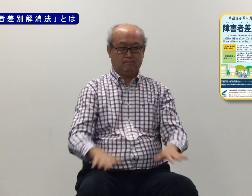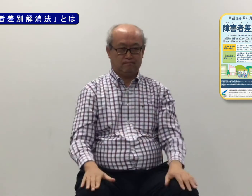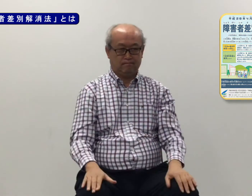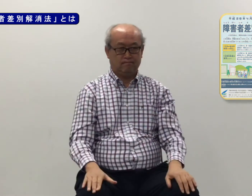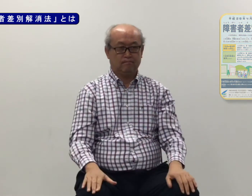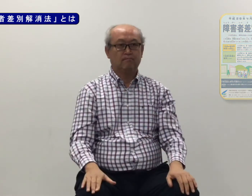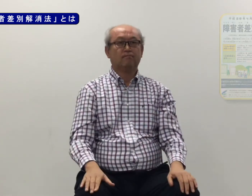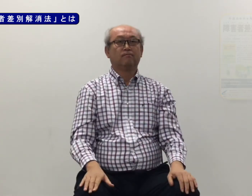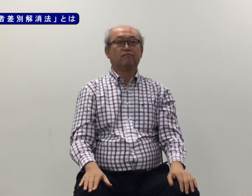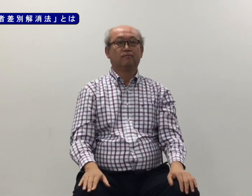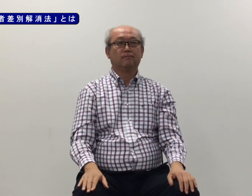です